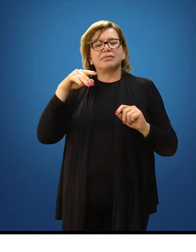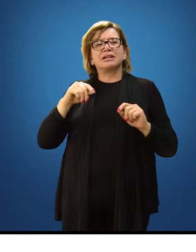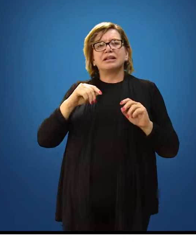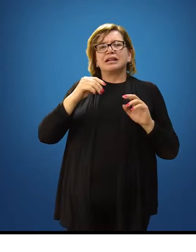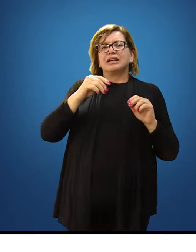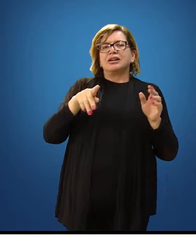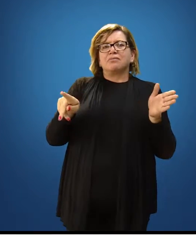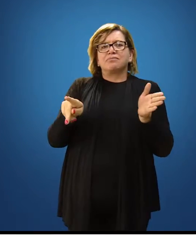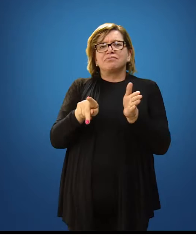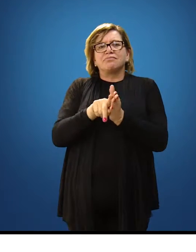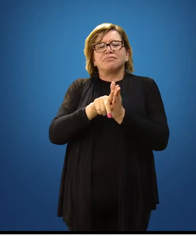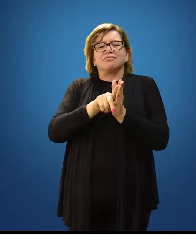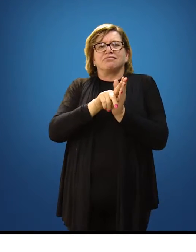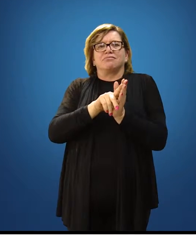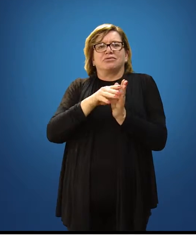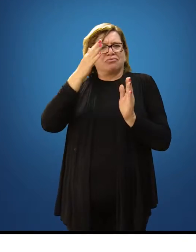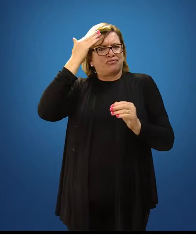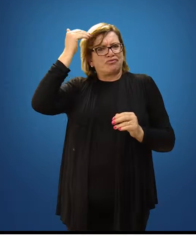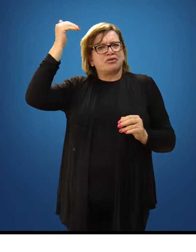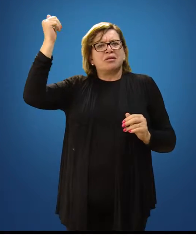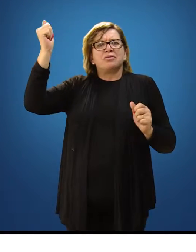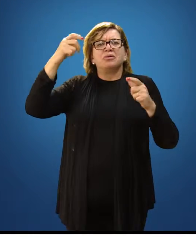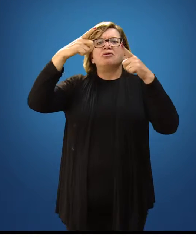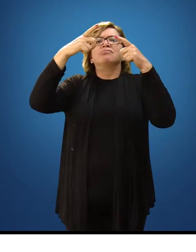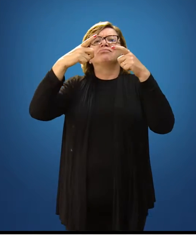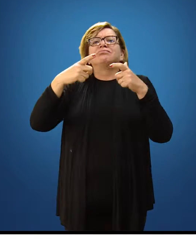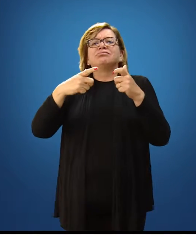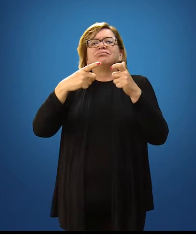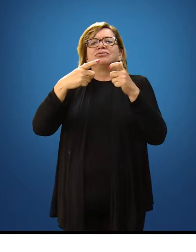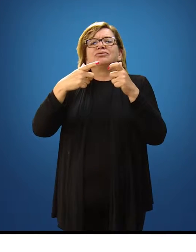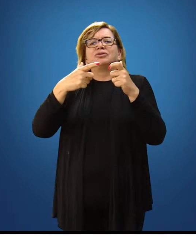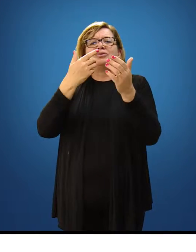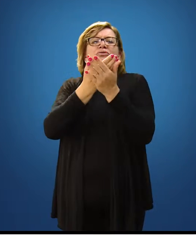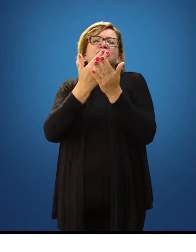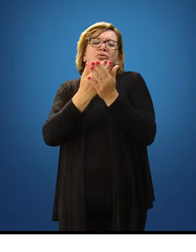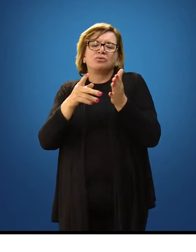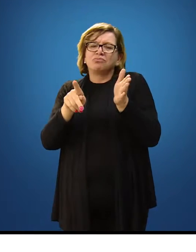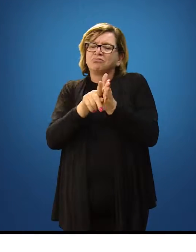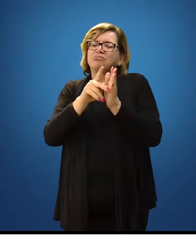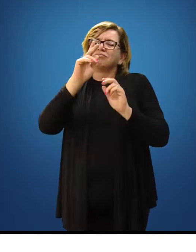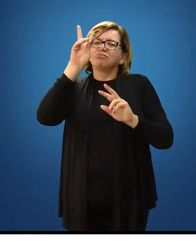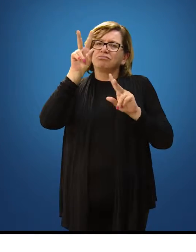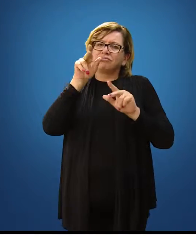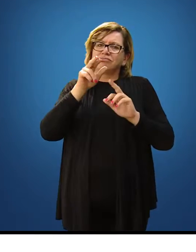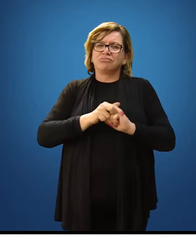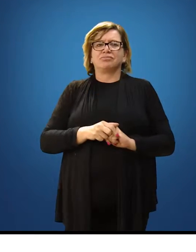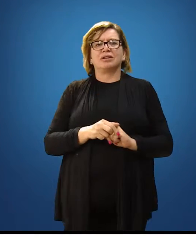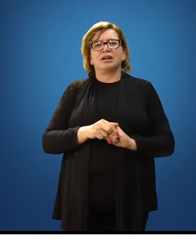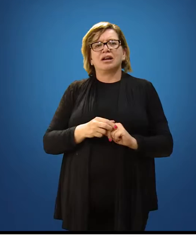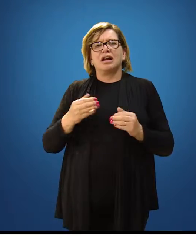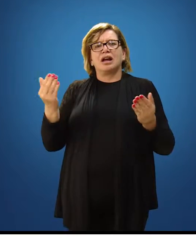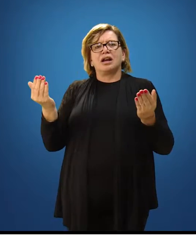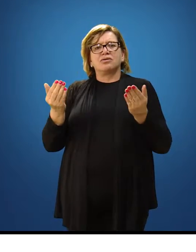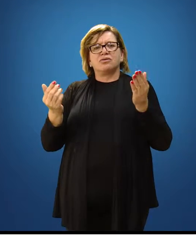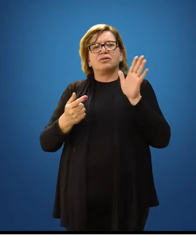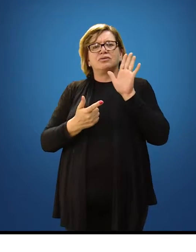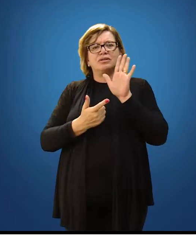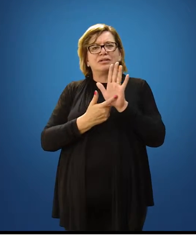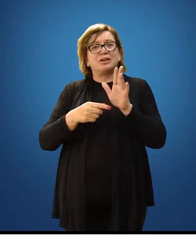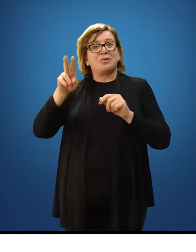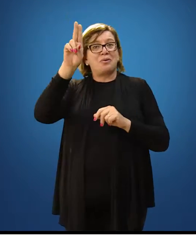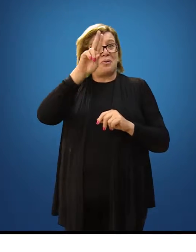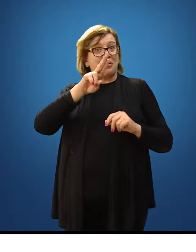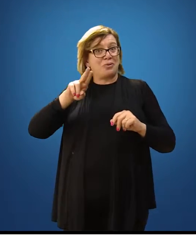reconhecidos na área de conhecimento que você está construindo o seu artigo. nesse momento é que você faz uso